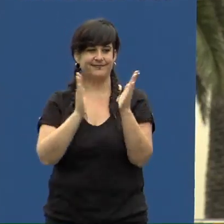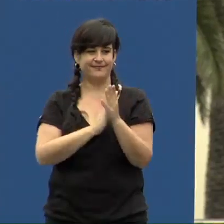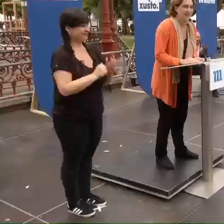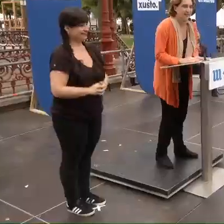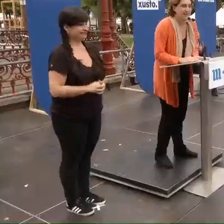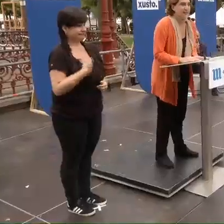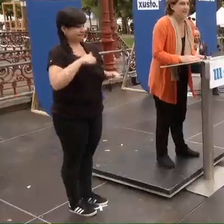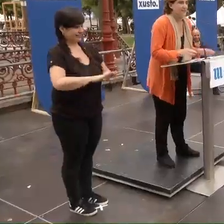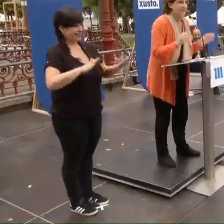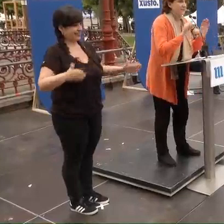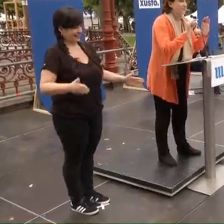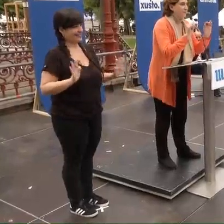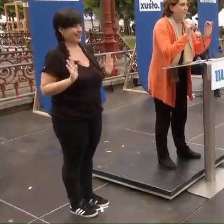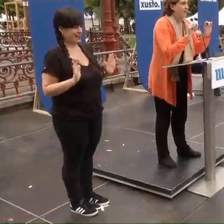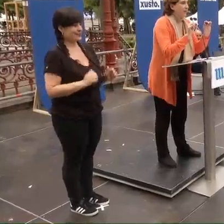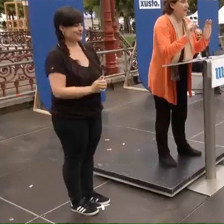escenario.